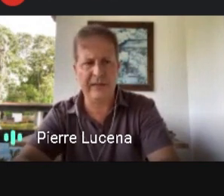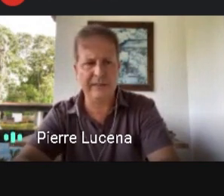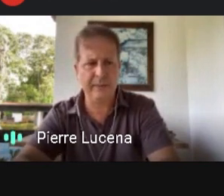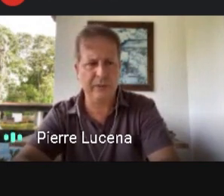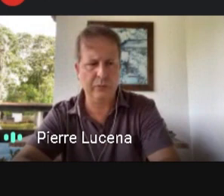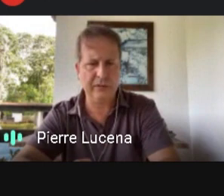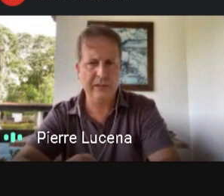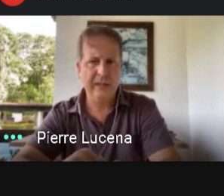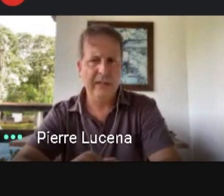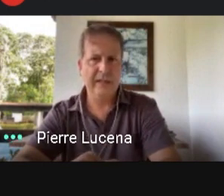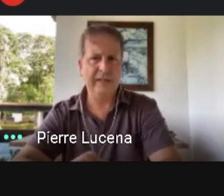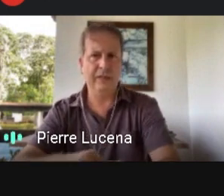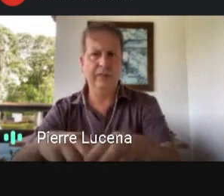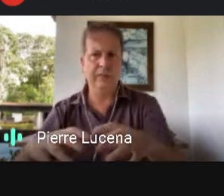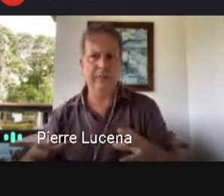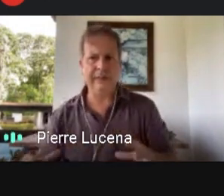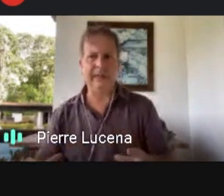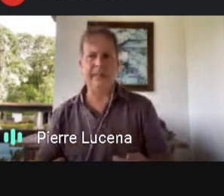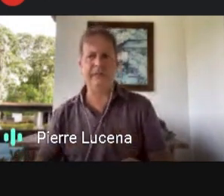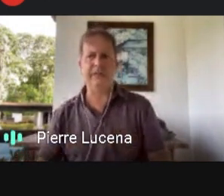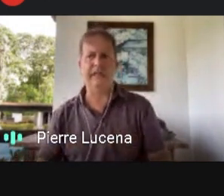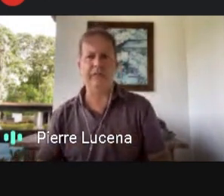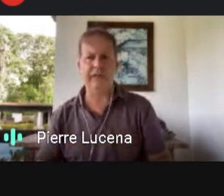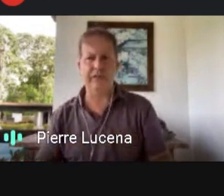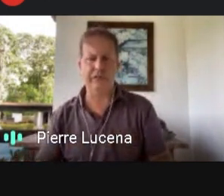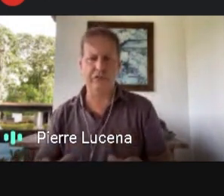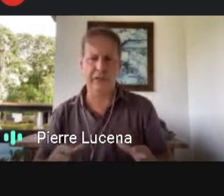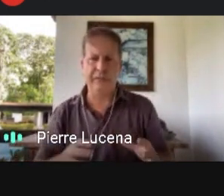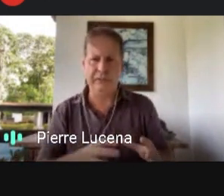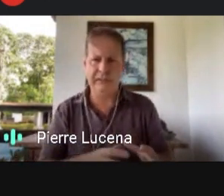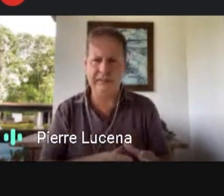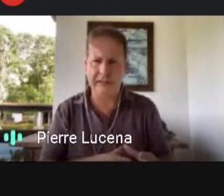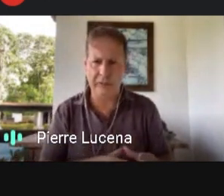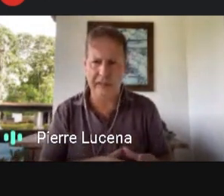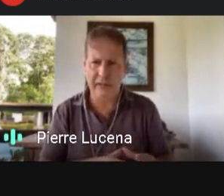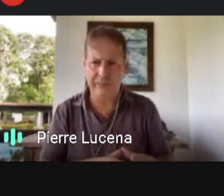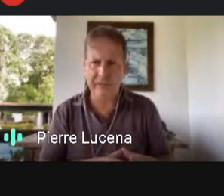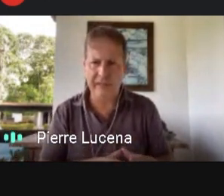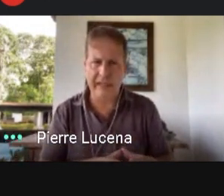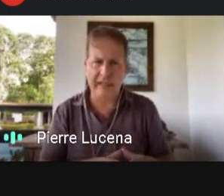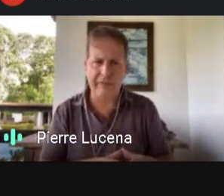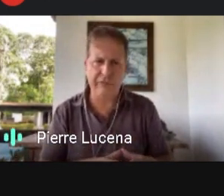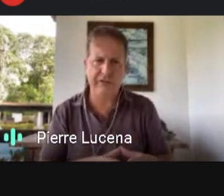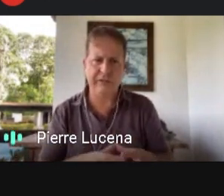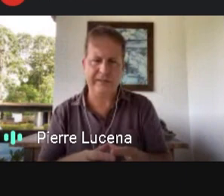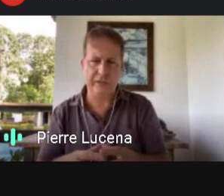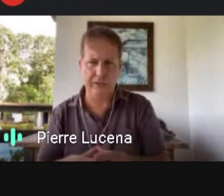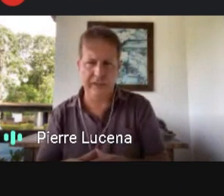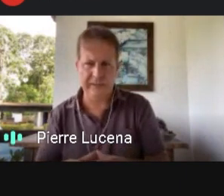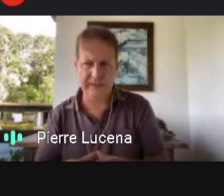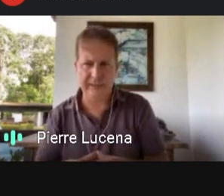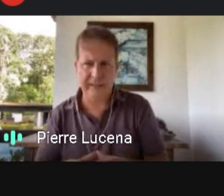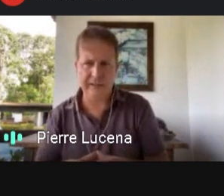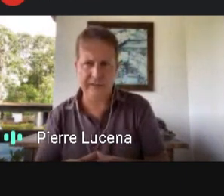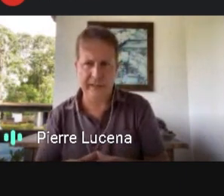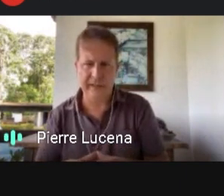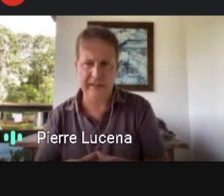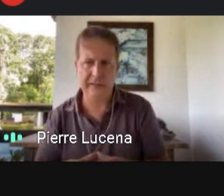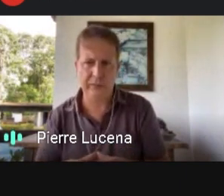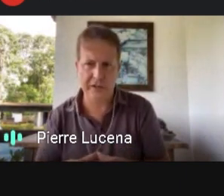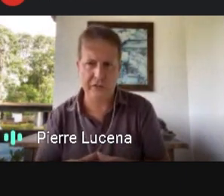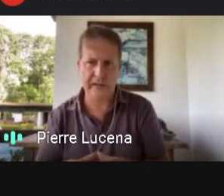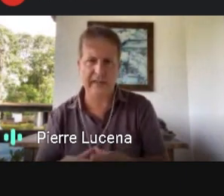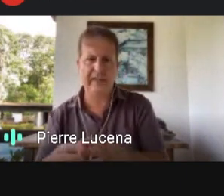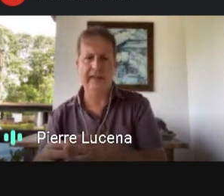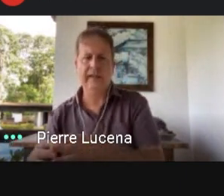de uma fase para outra. Então, basicamente, o indicador que nós construímos é um índice setorial, que ele é função da segurança daquela atividade,